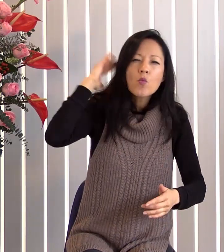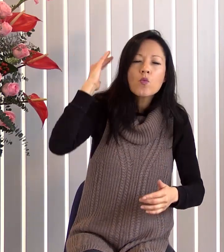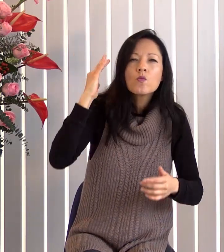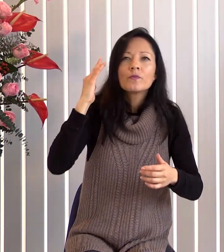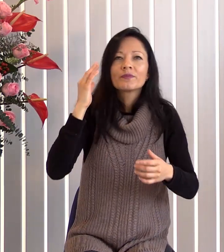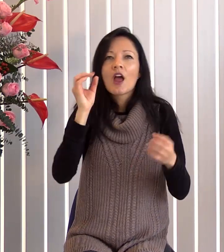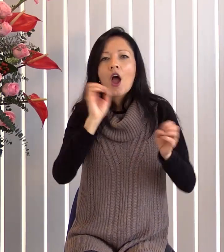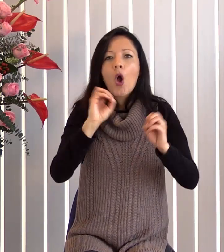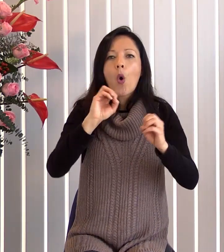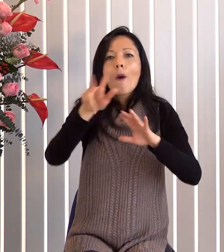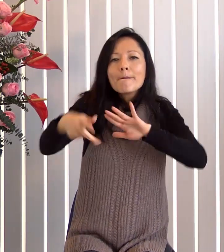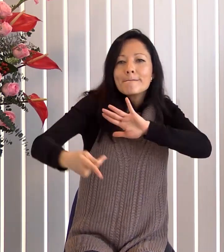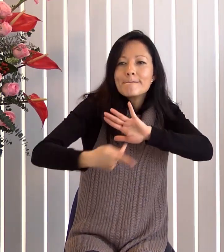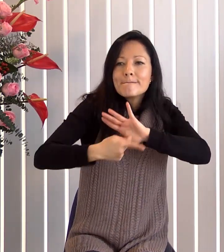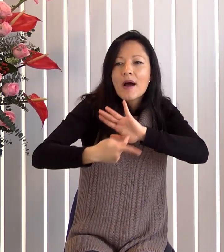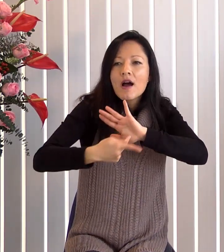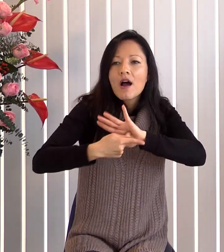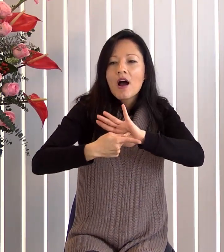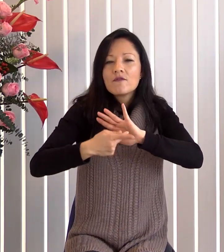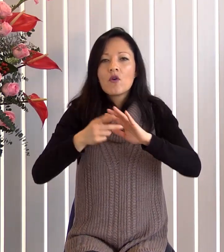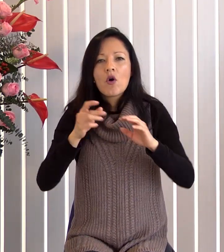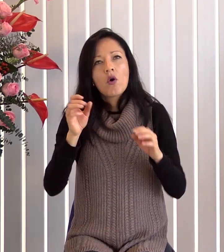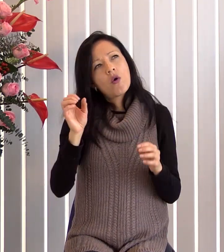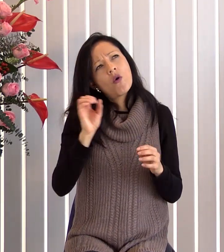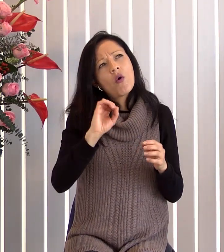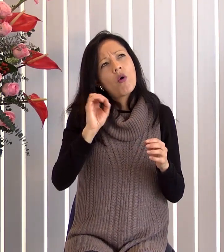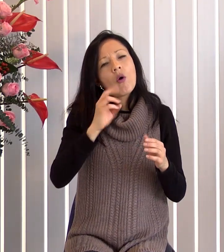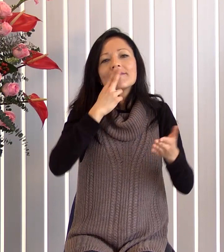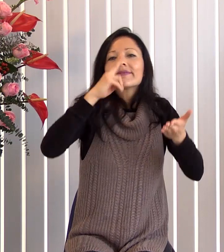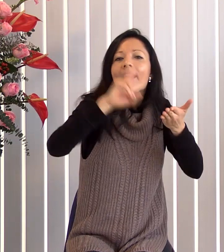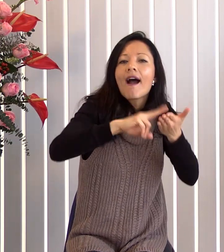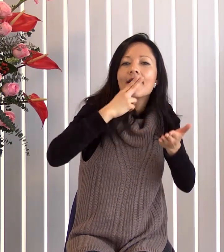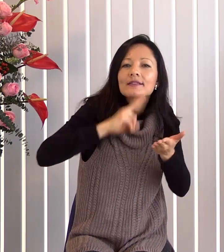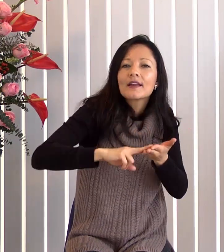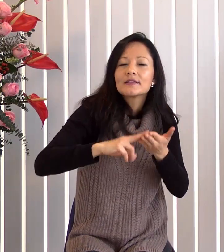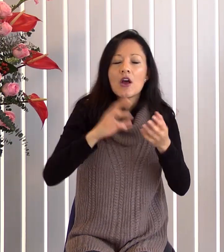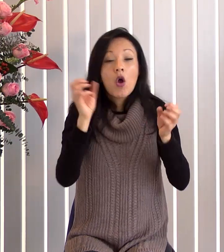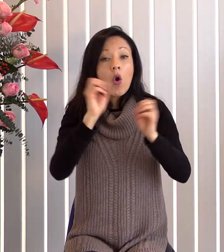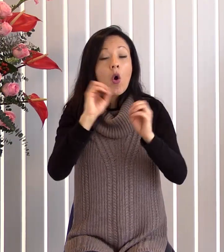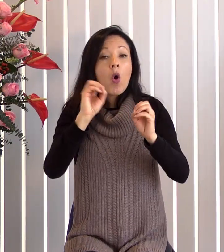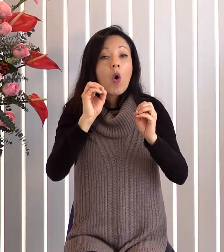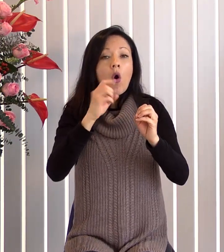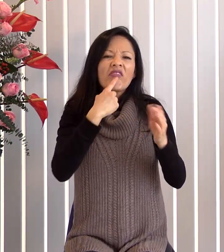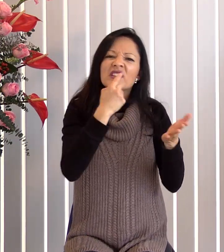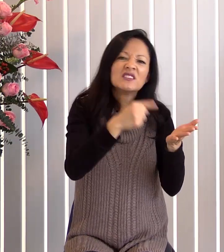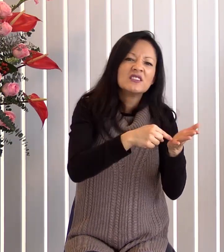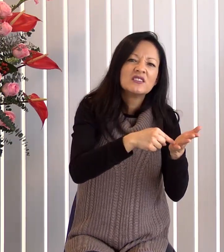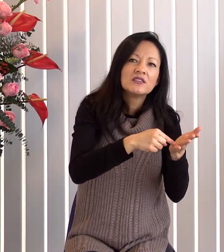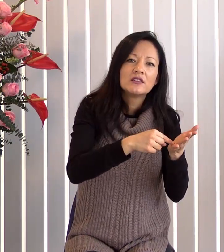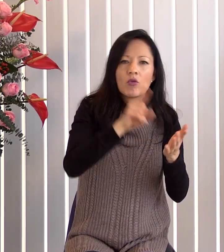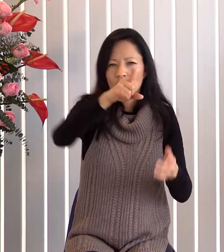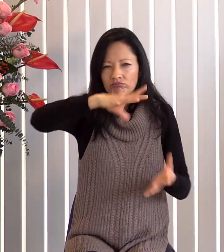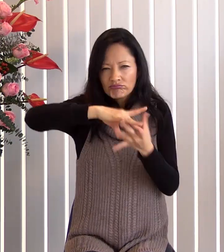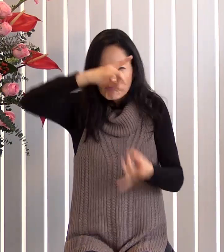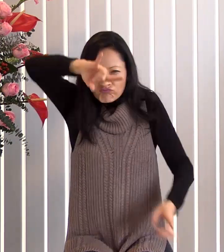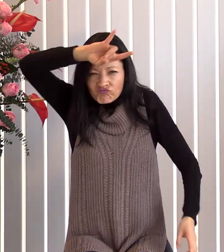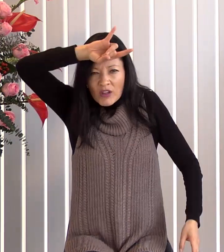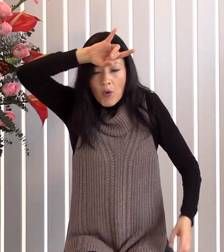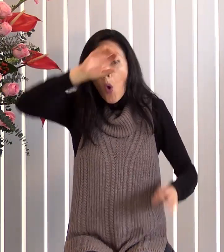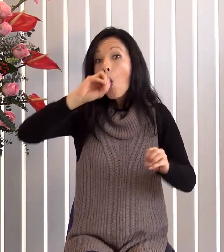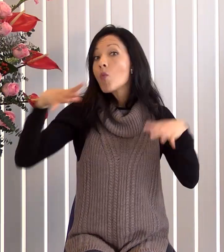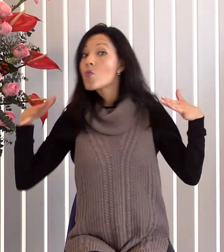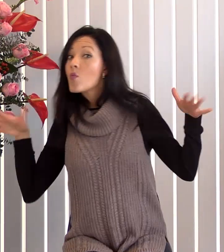el apóstol Pablo en las cartas? ¿O lo está diciendo un demonio o